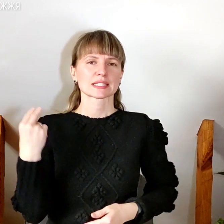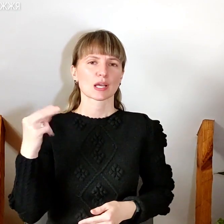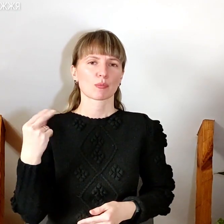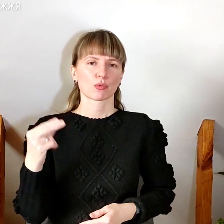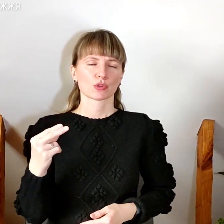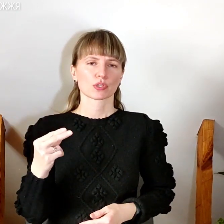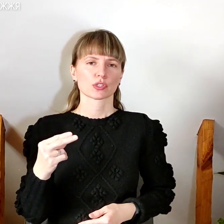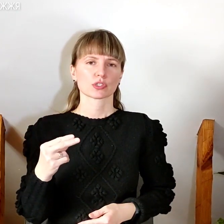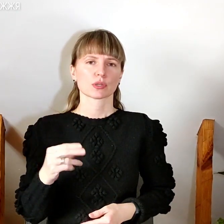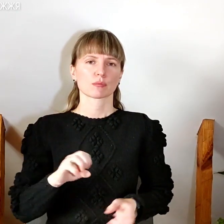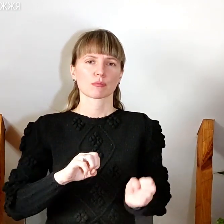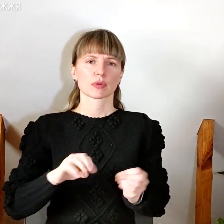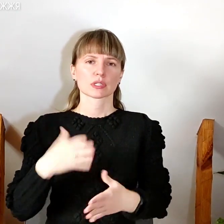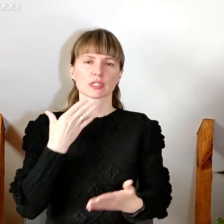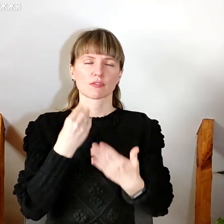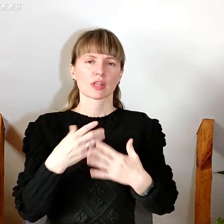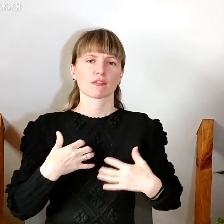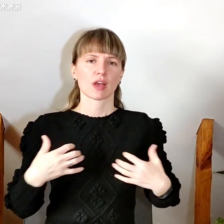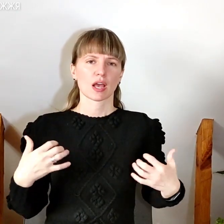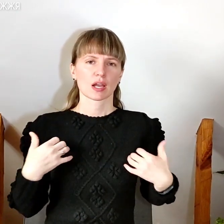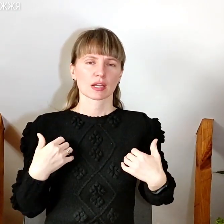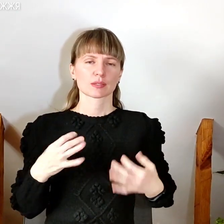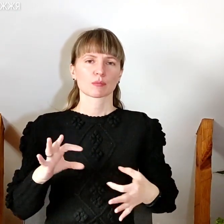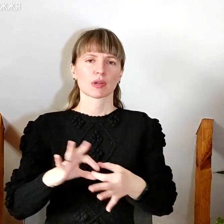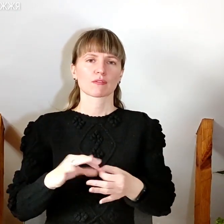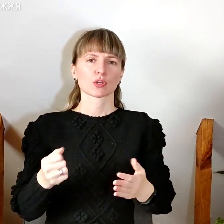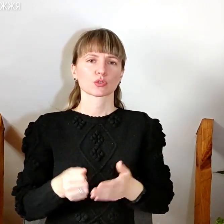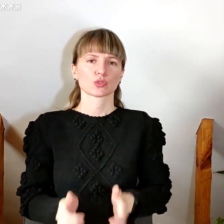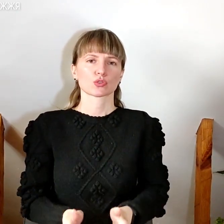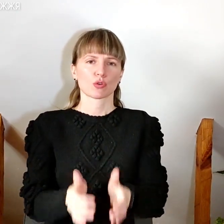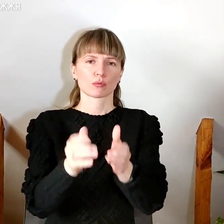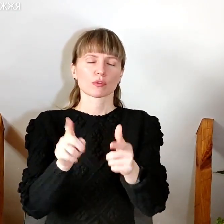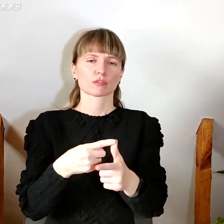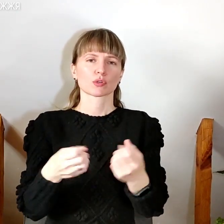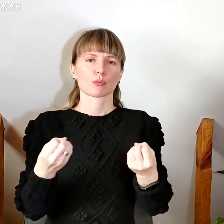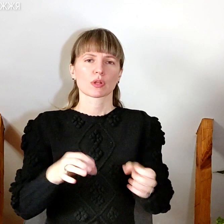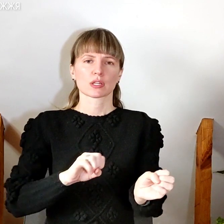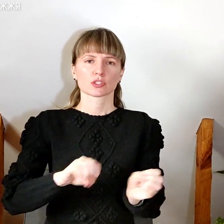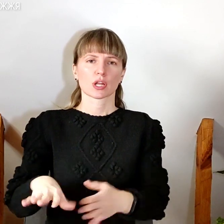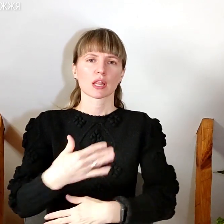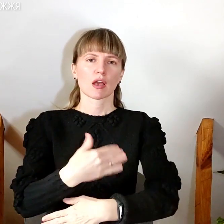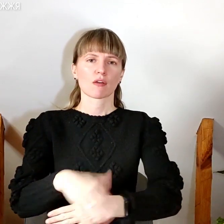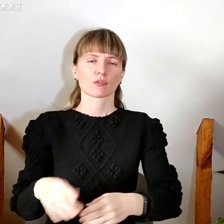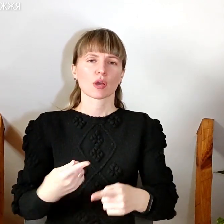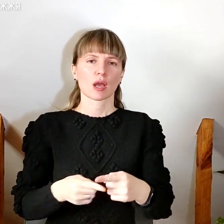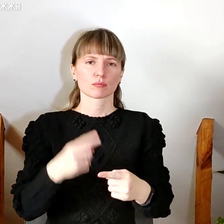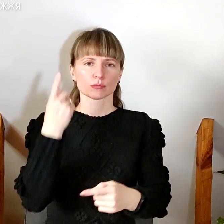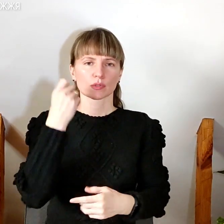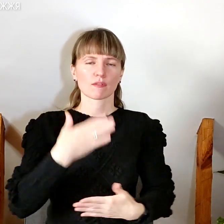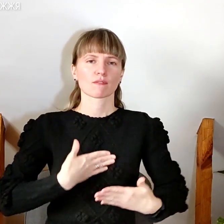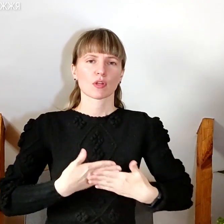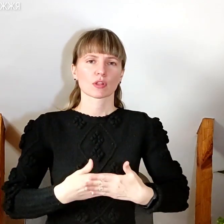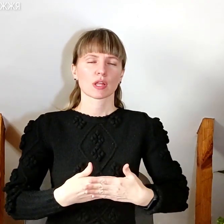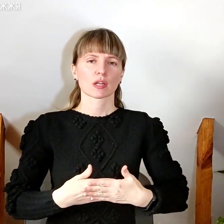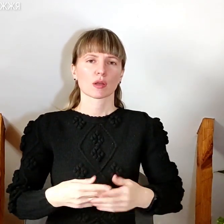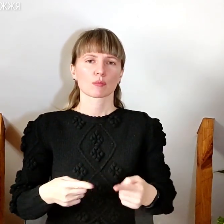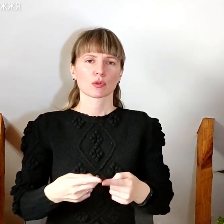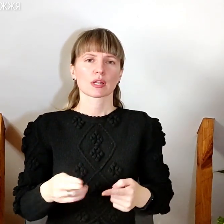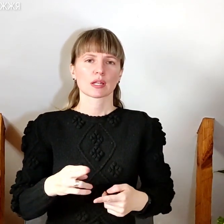паніці покидають своїх тварин. Прив'язують до стовпів чи просто лишають на вулиці. Про це повідомила волонтерка притулку для тварин «Шанс»